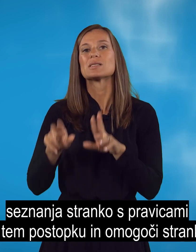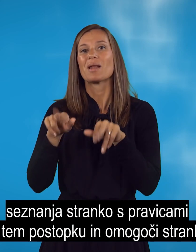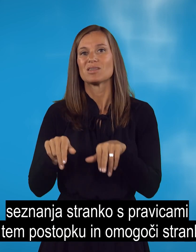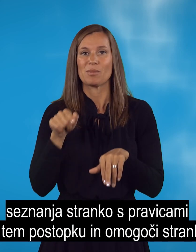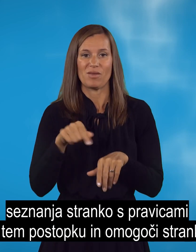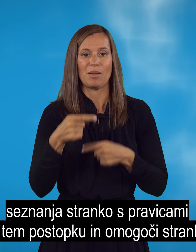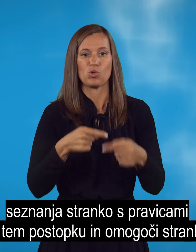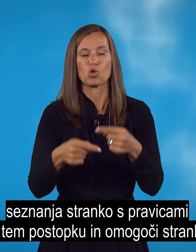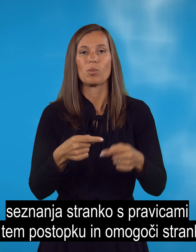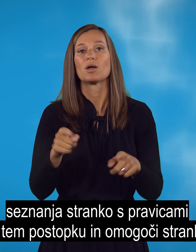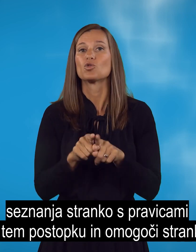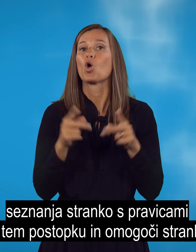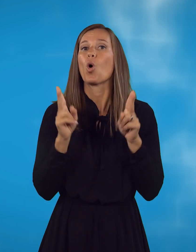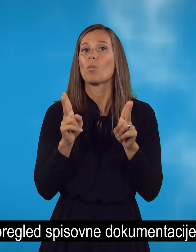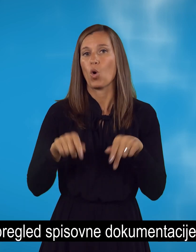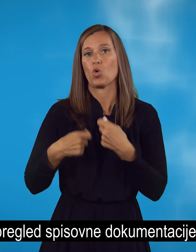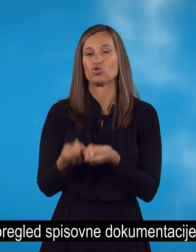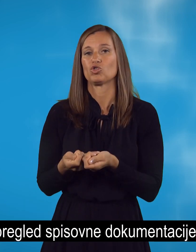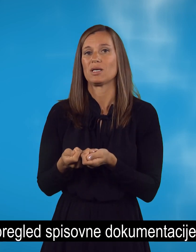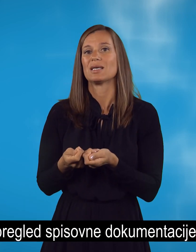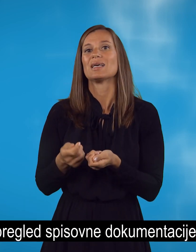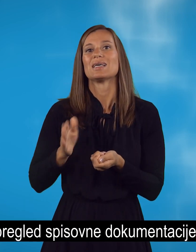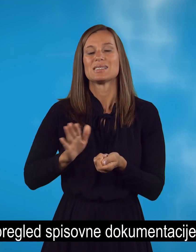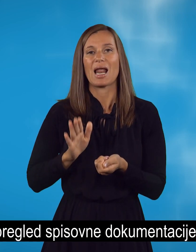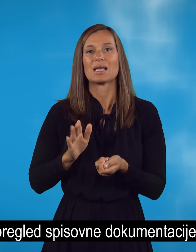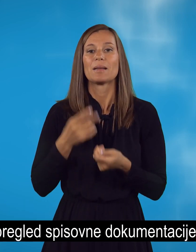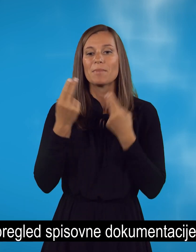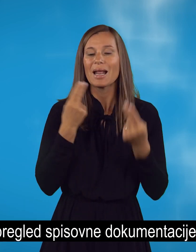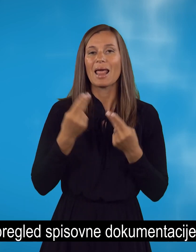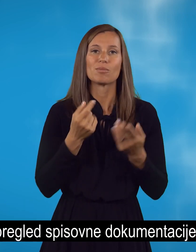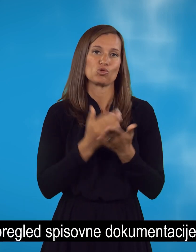postopku in omogoči stranki pregled spisovne dokumentacije.